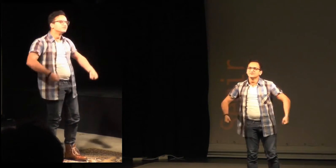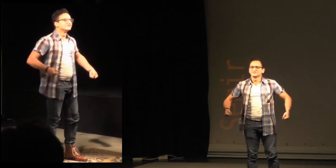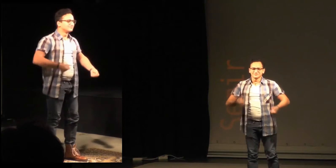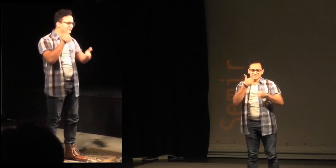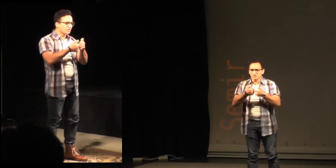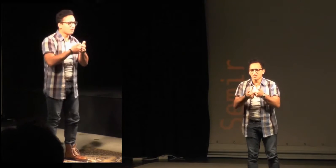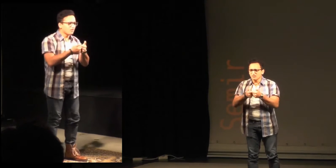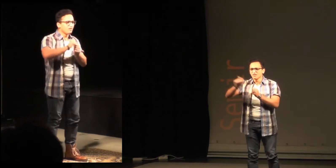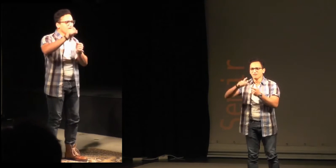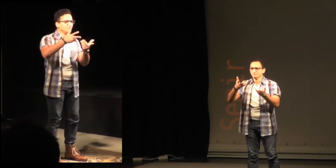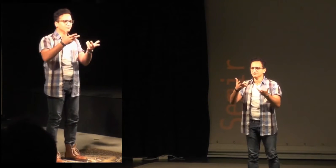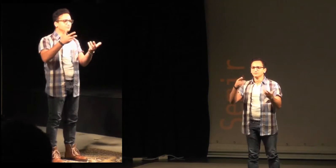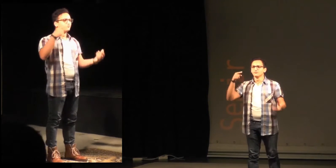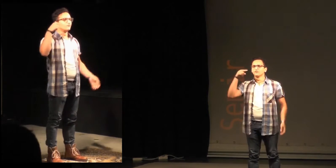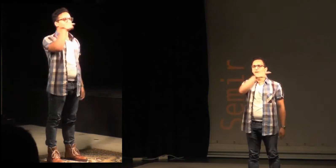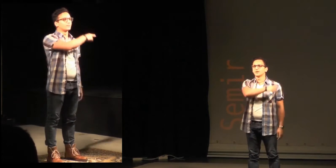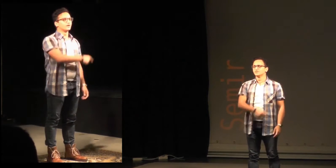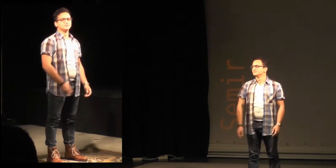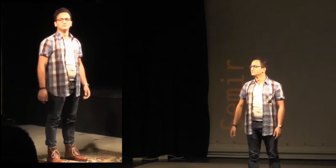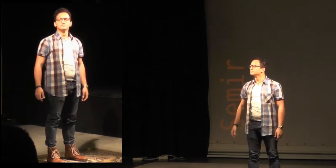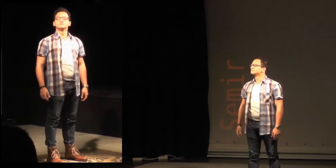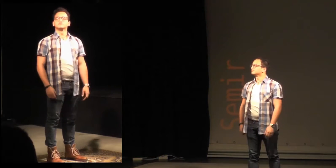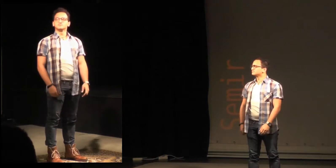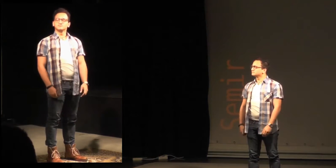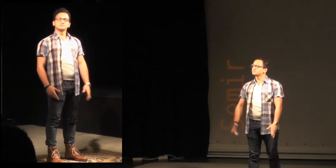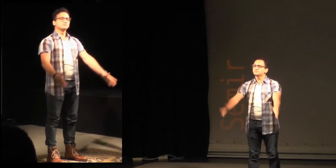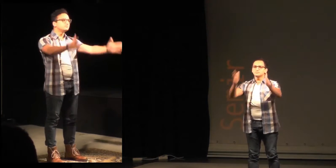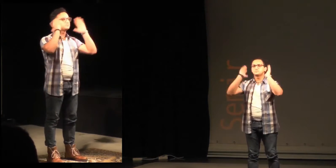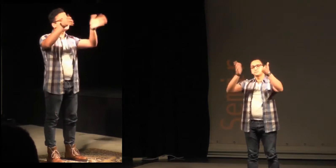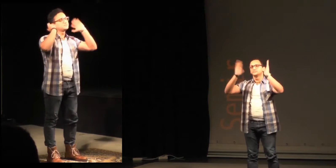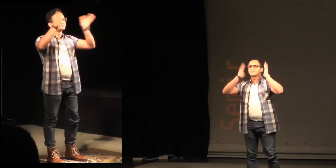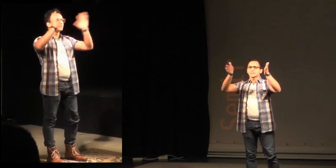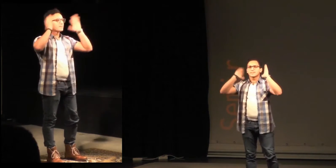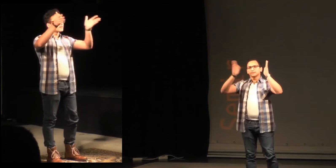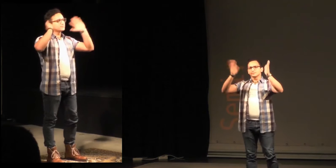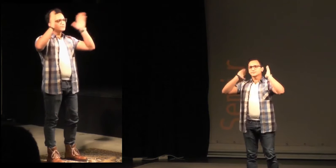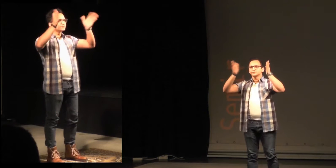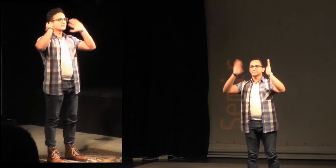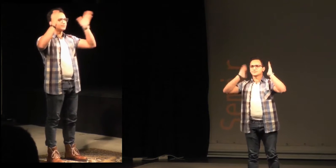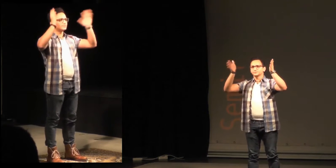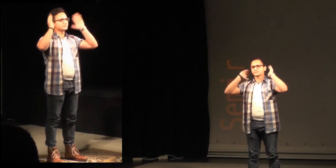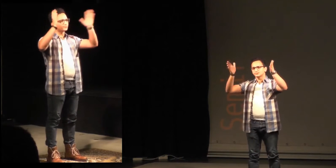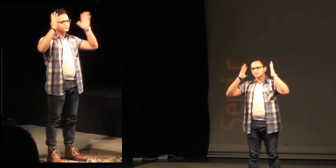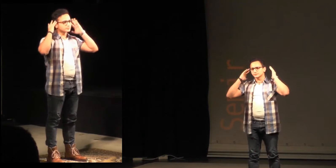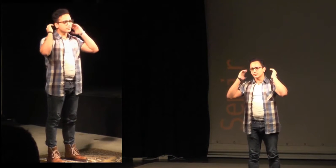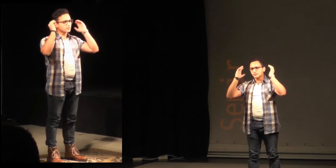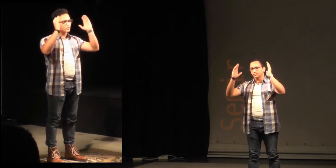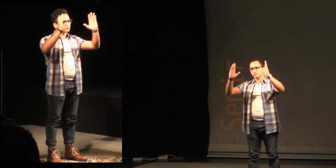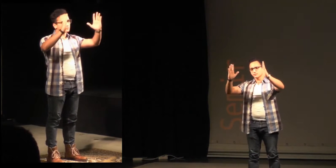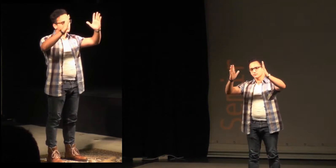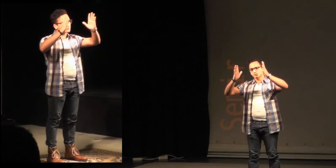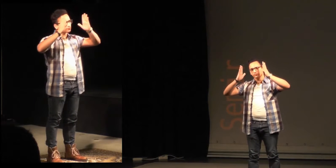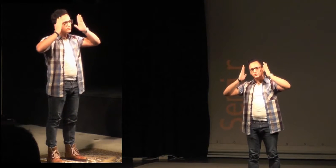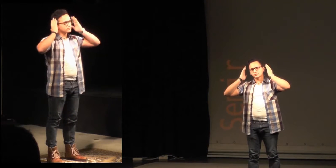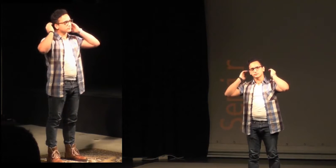Kontakt zu seinem Freund aufzunehmen, verpasst ihn. Eine Frau mit einem schönen Sonnenhut verpasst ihren Flieger, weil sie vergessen